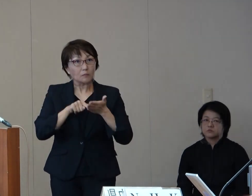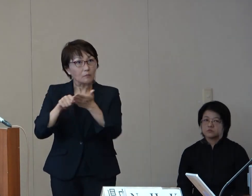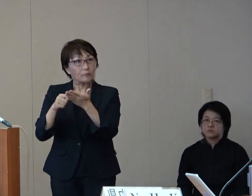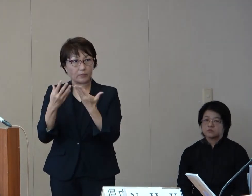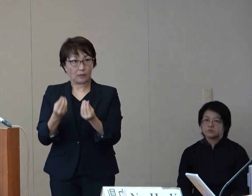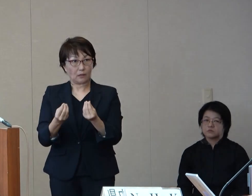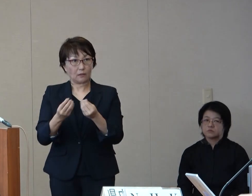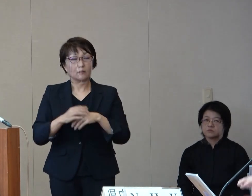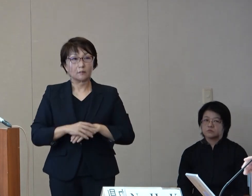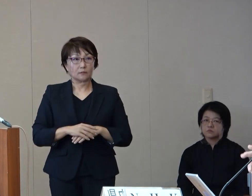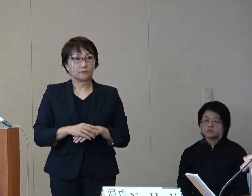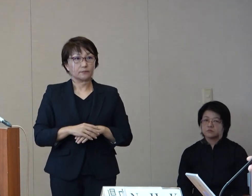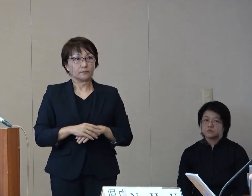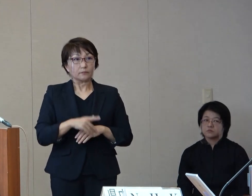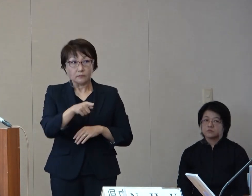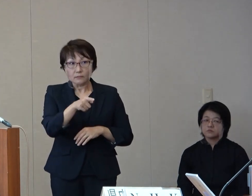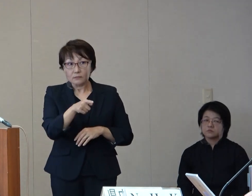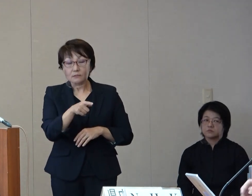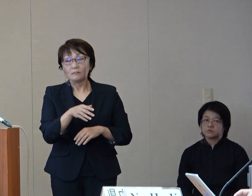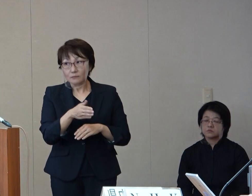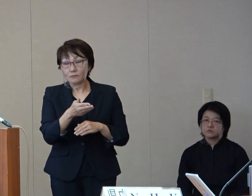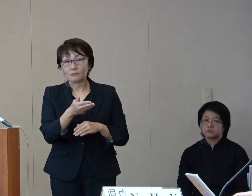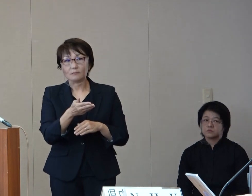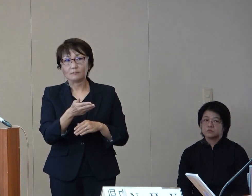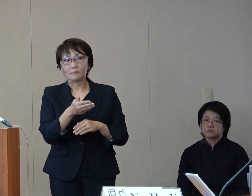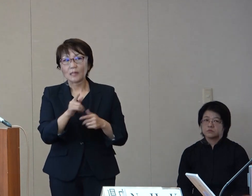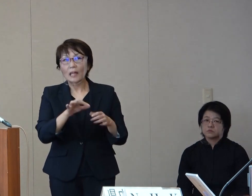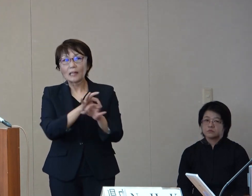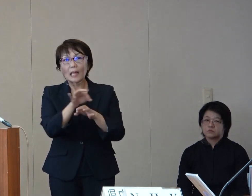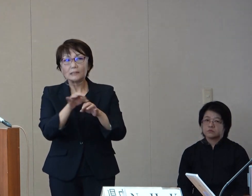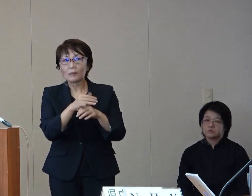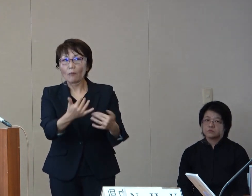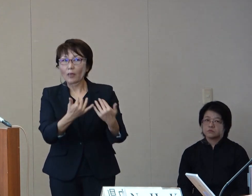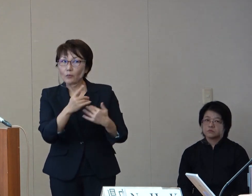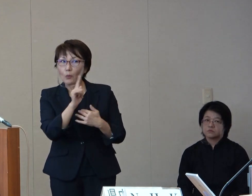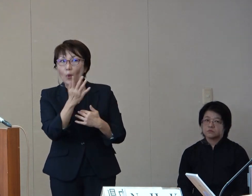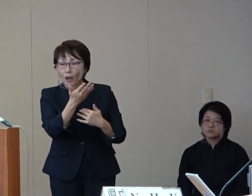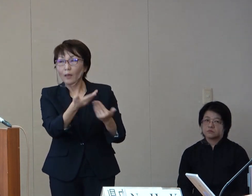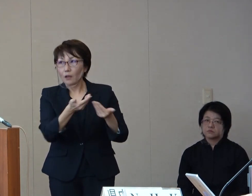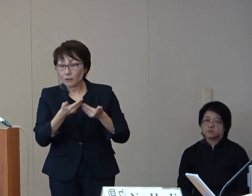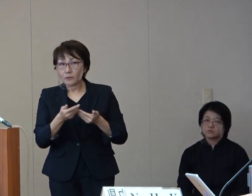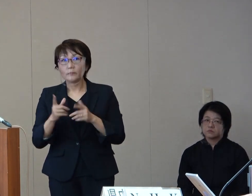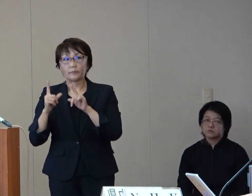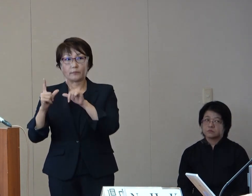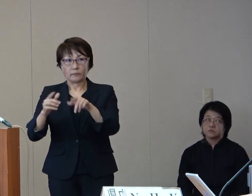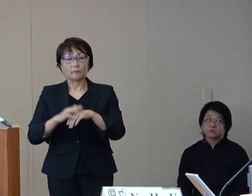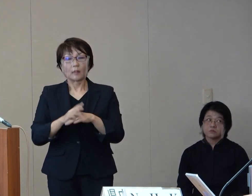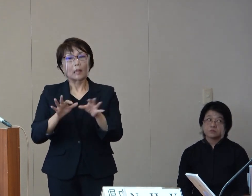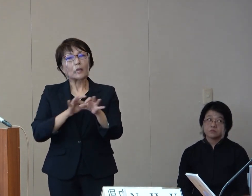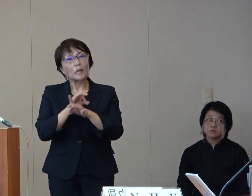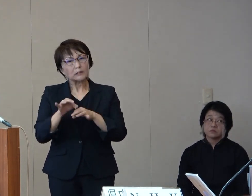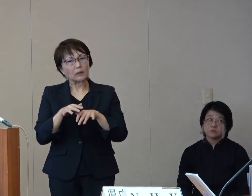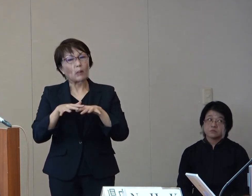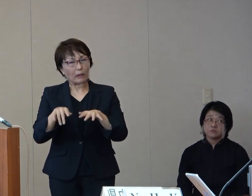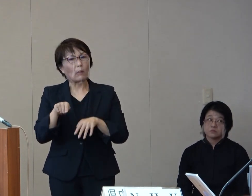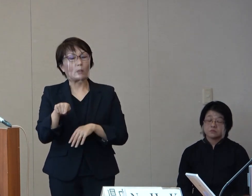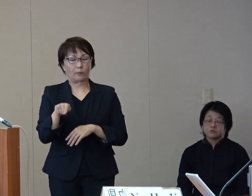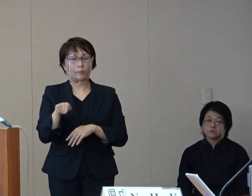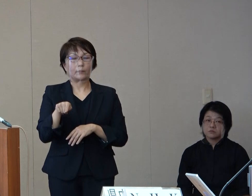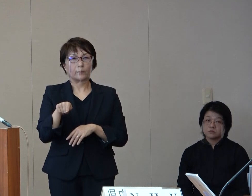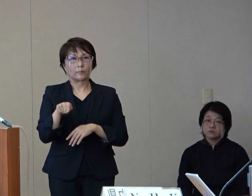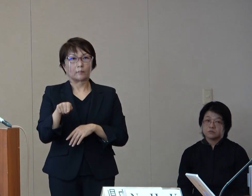ねーピューラー当然経済の影響のこの